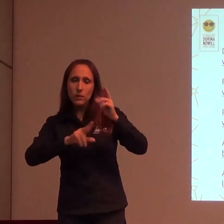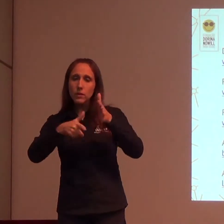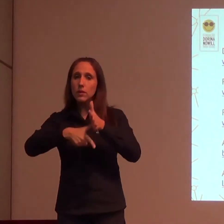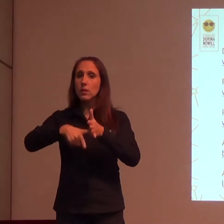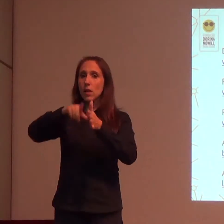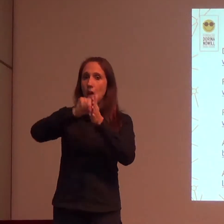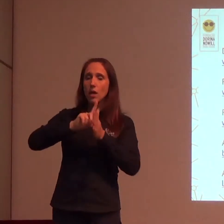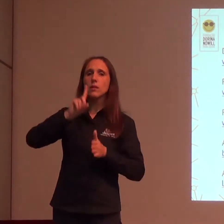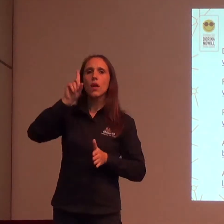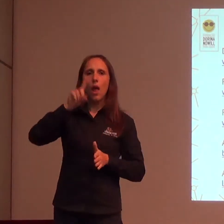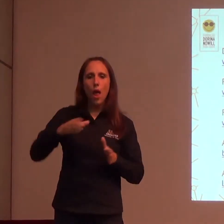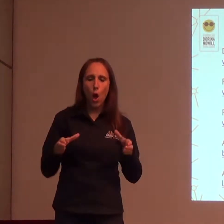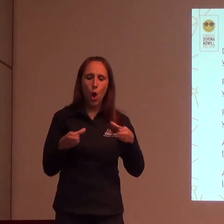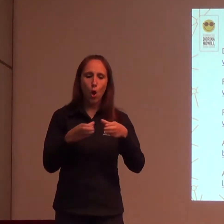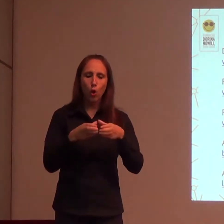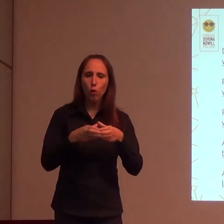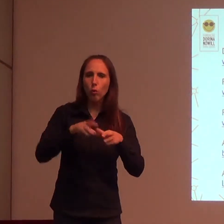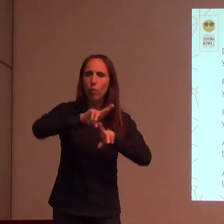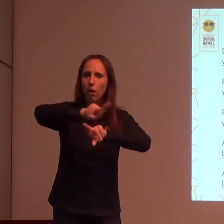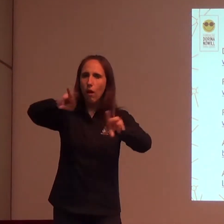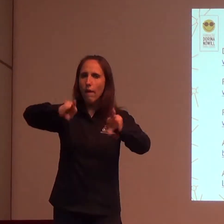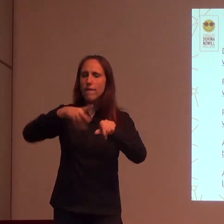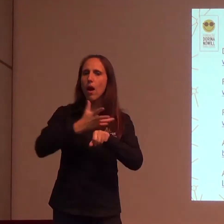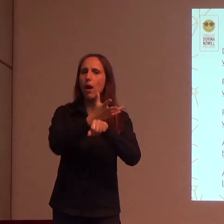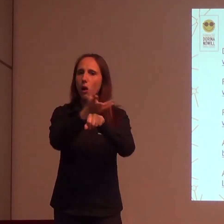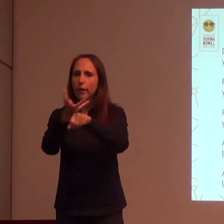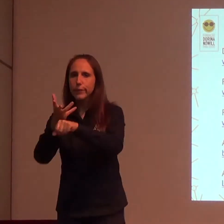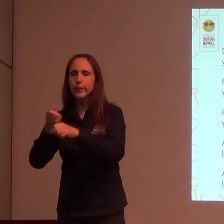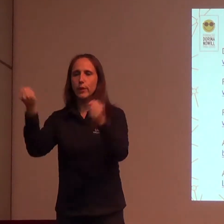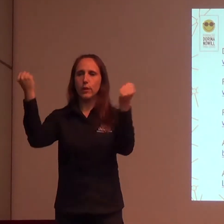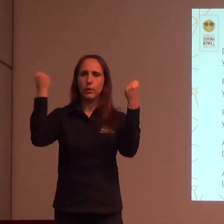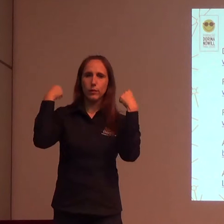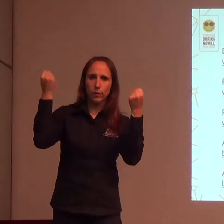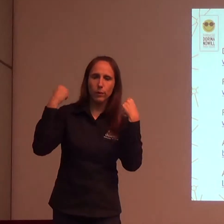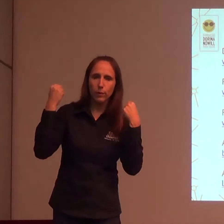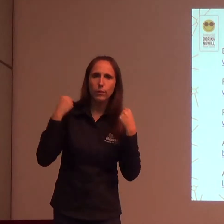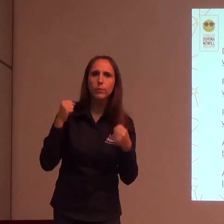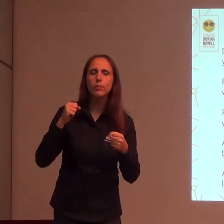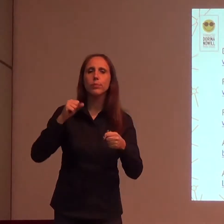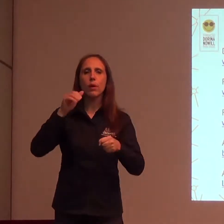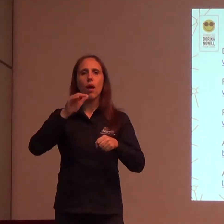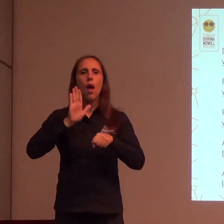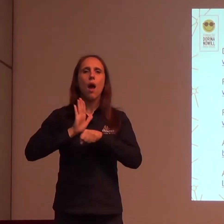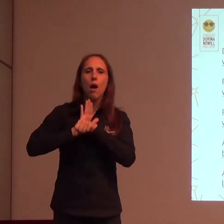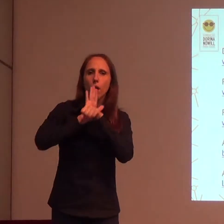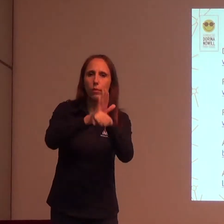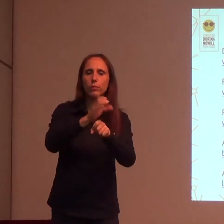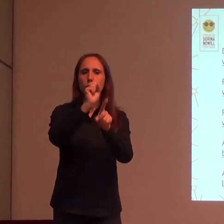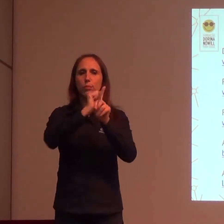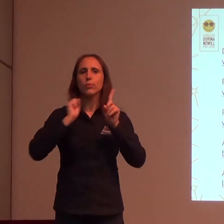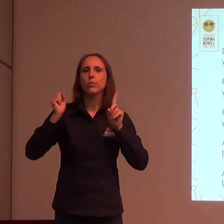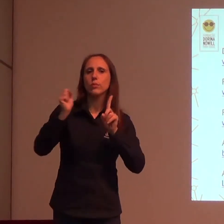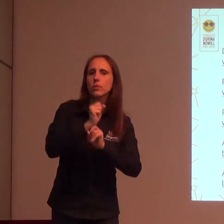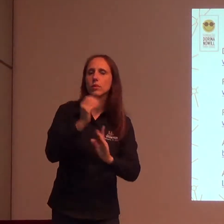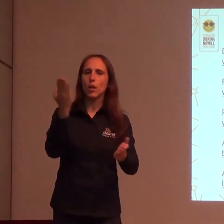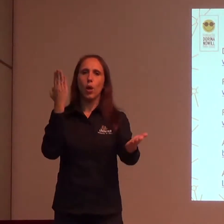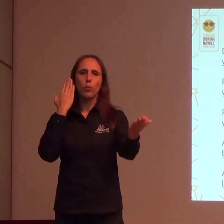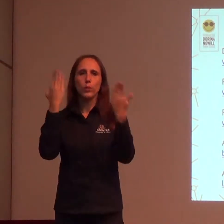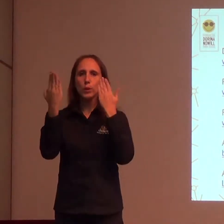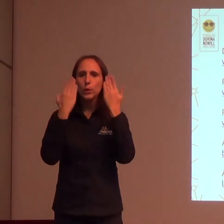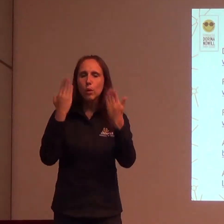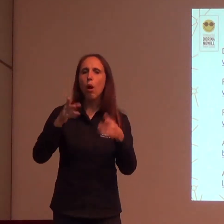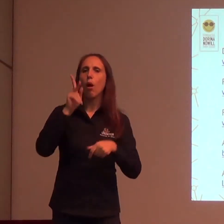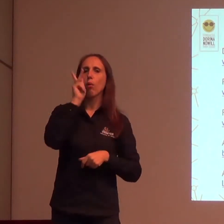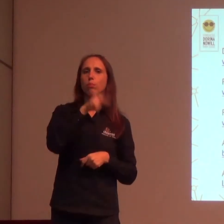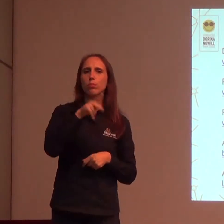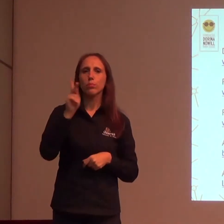uma equipe multidisciplinar, que tem fisioterapia, tem assistente social, tem psicólogo, tem os